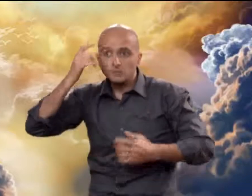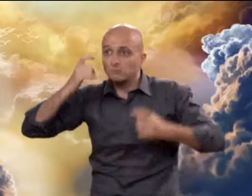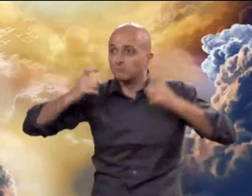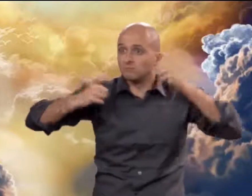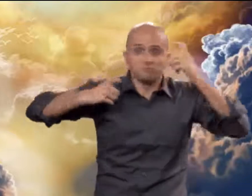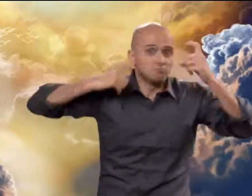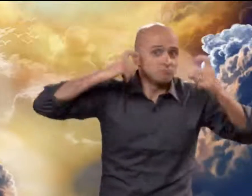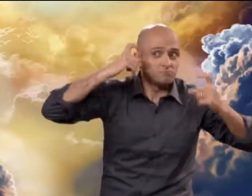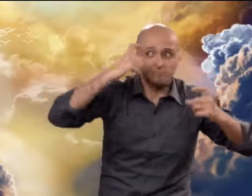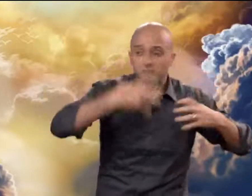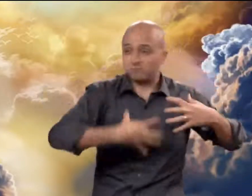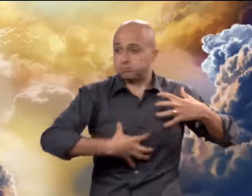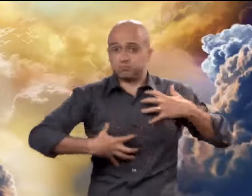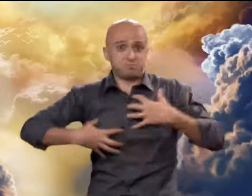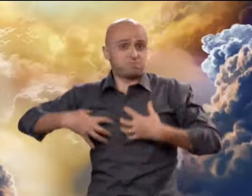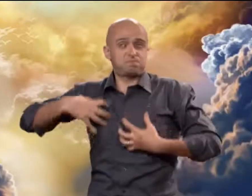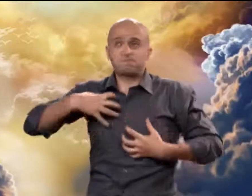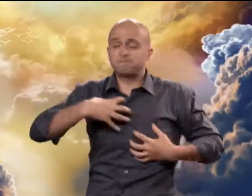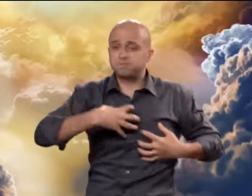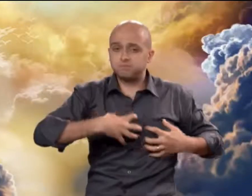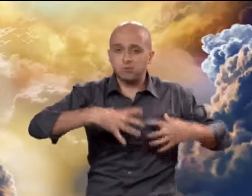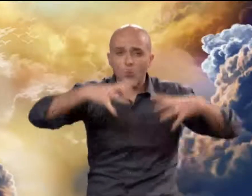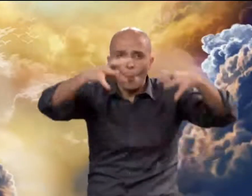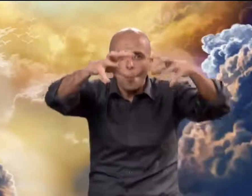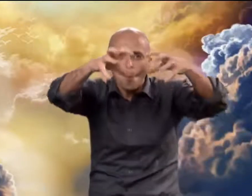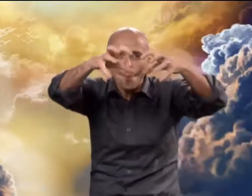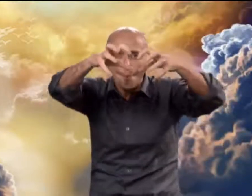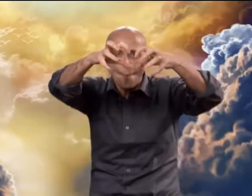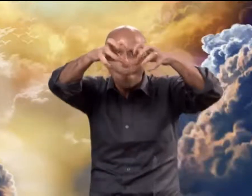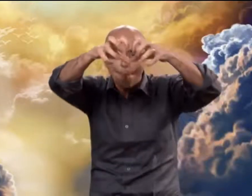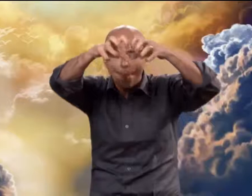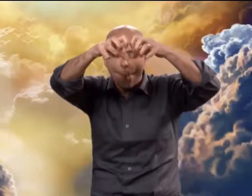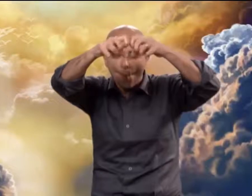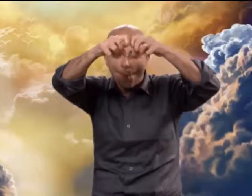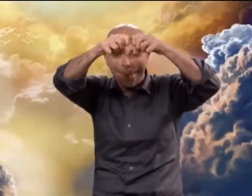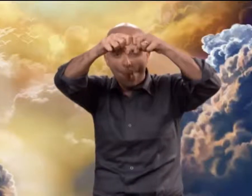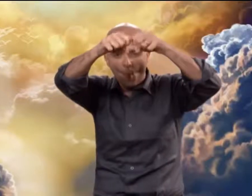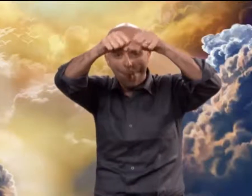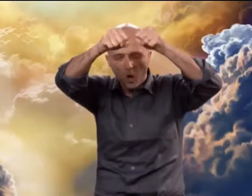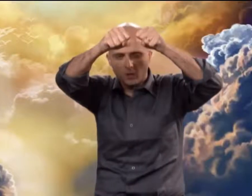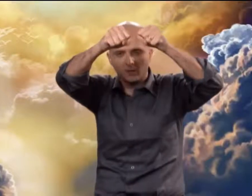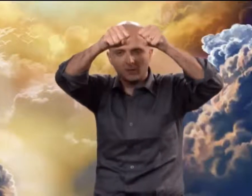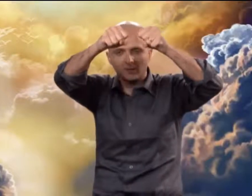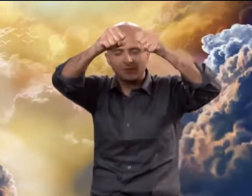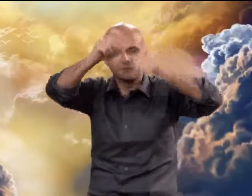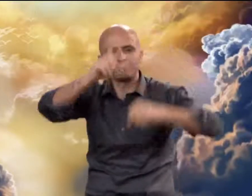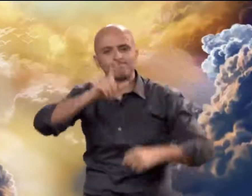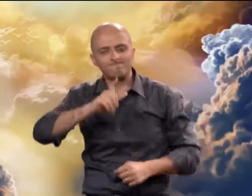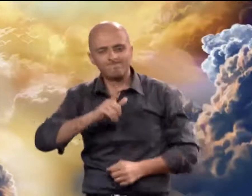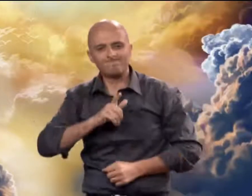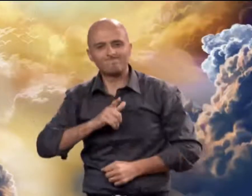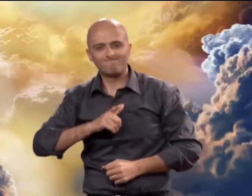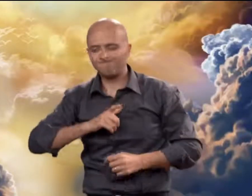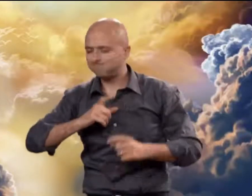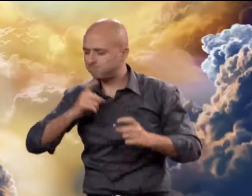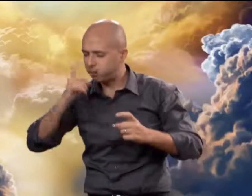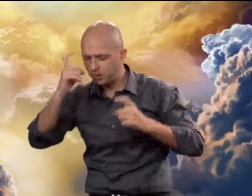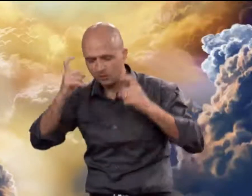o ferreiro, a forja, o negociante, o balcão. As aulas foram suspensas e as crianças, tremendo, correram